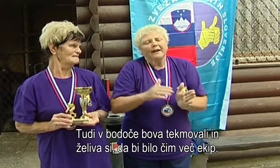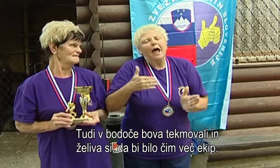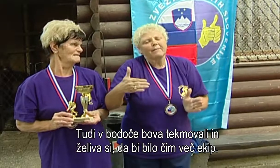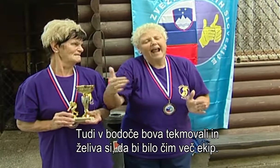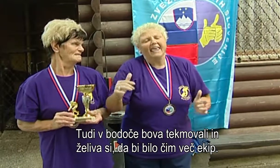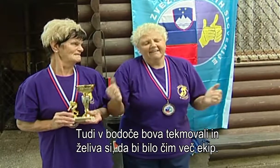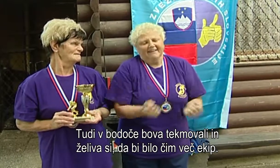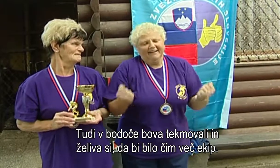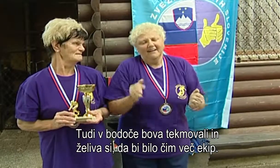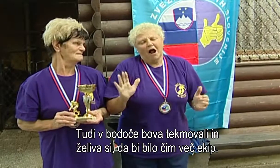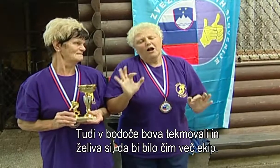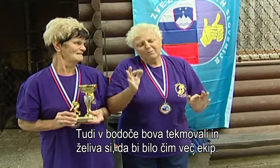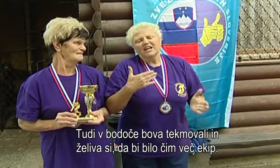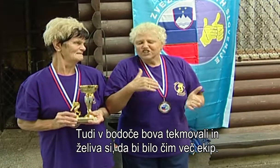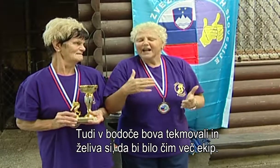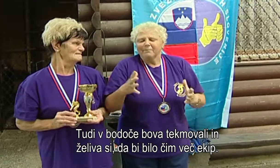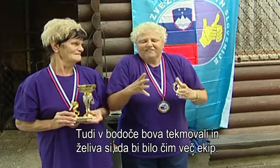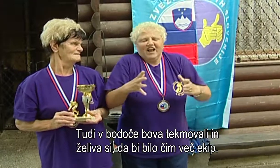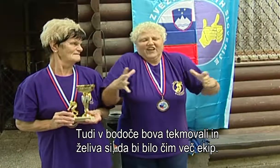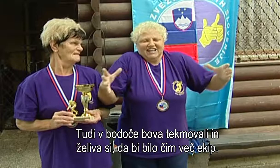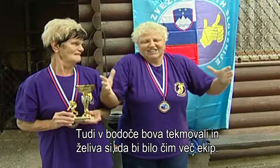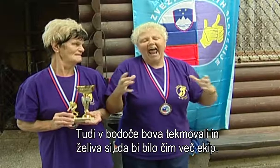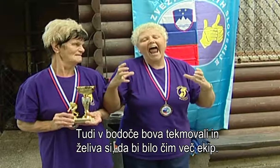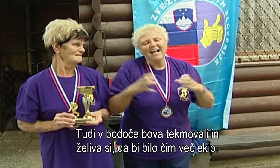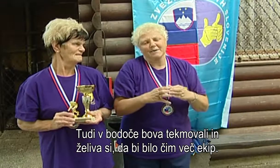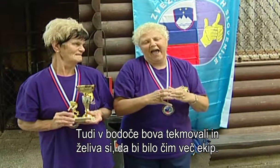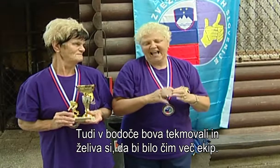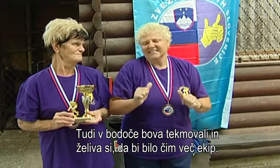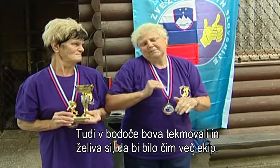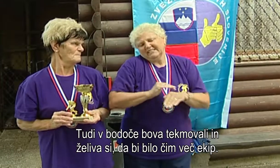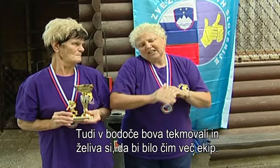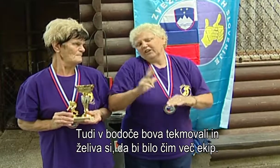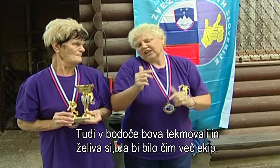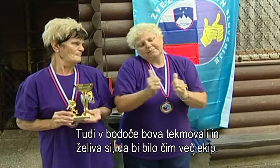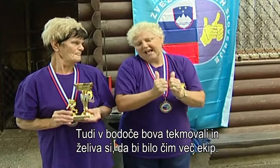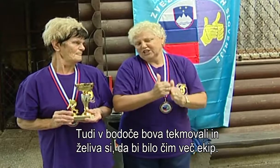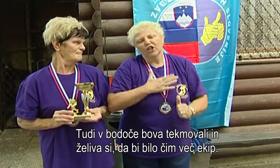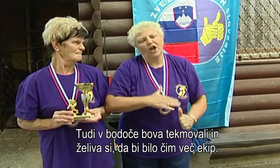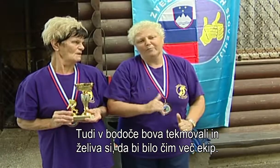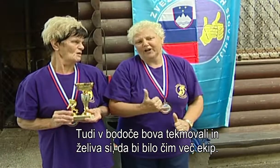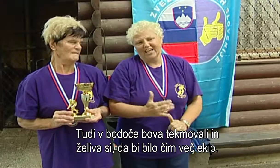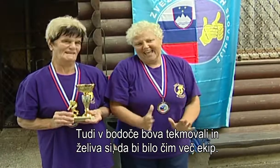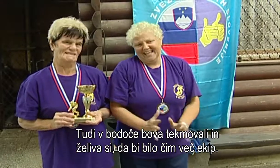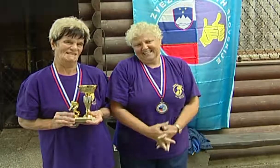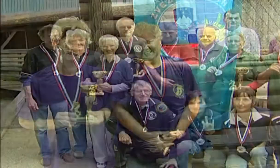ne morali toliko zmočiti.